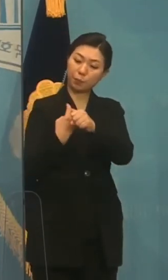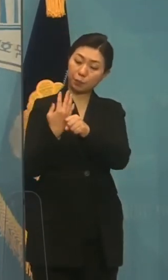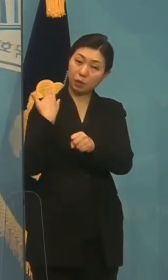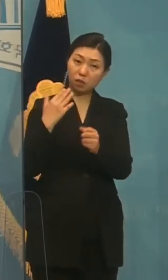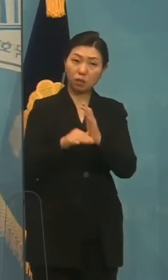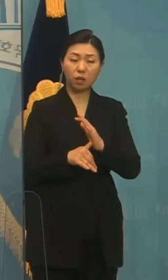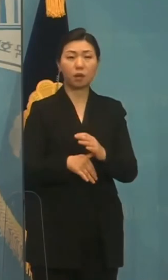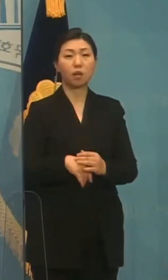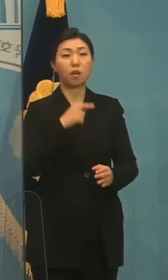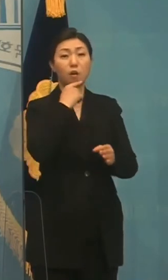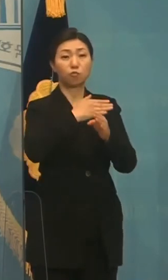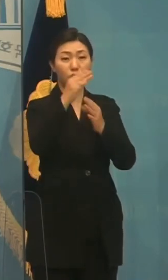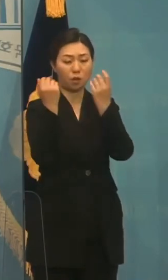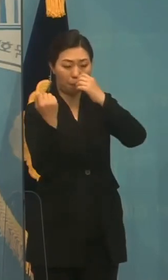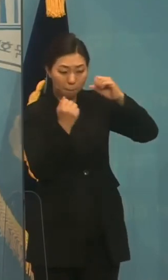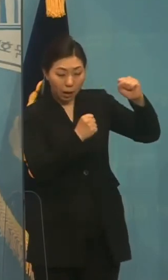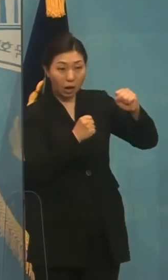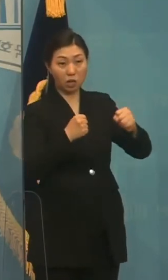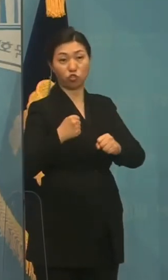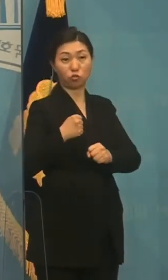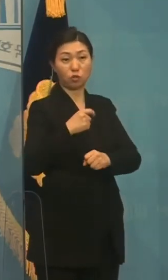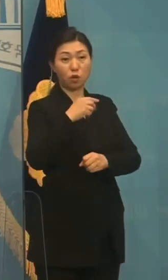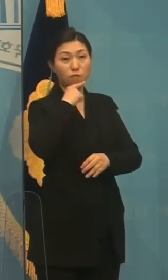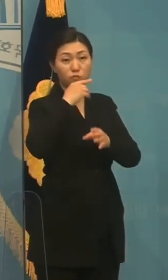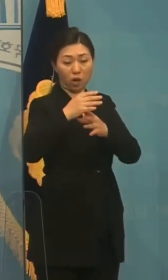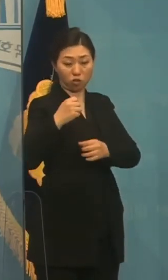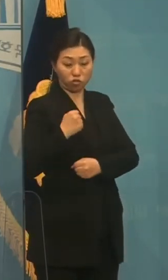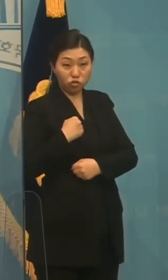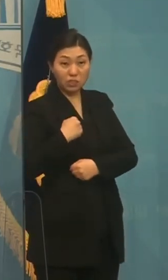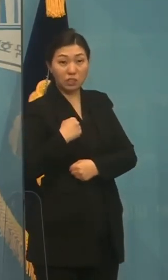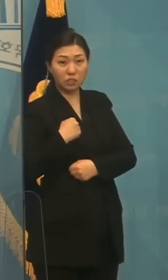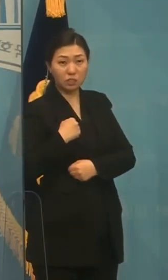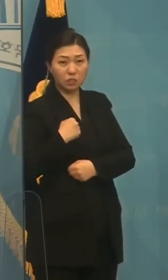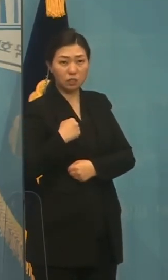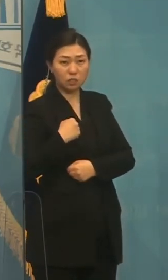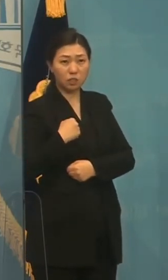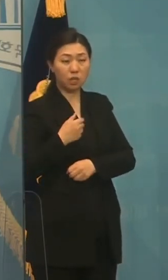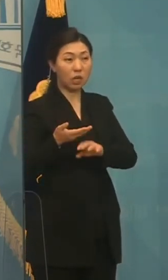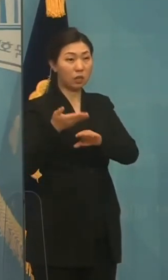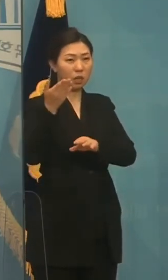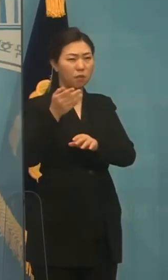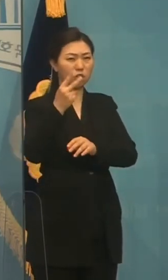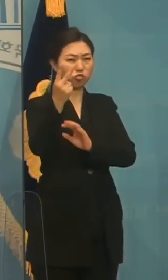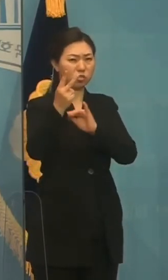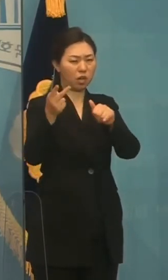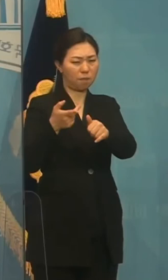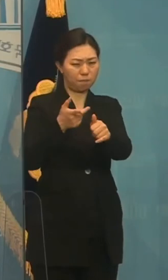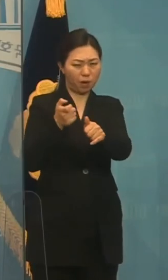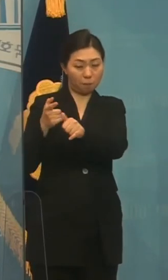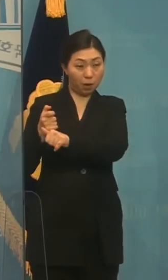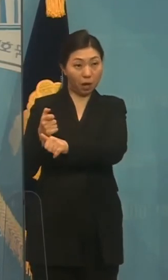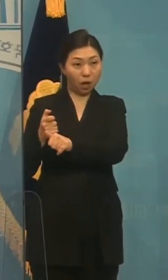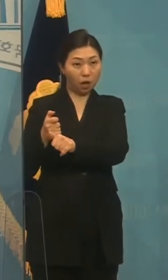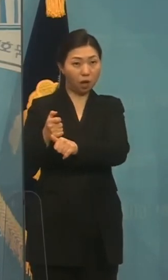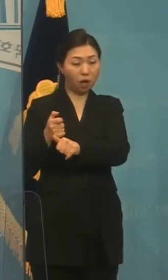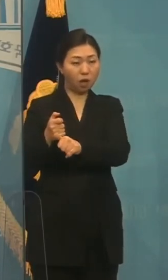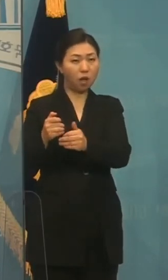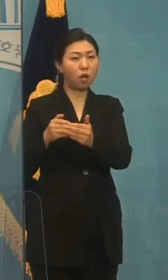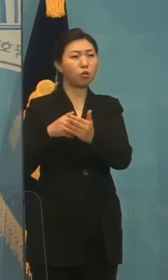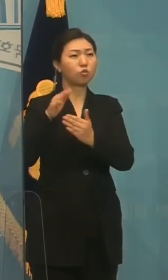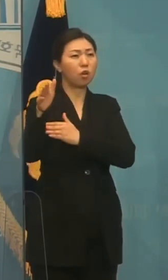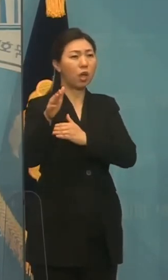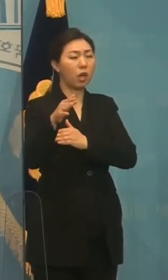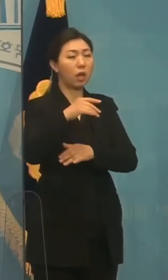탈북한 병사가 상관을 이명 살해하고 기순했다 이런 보도도 나오고